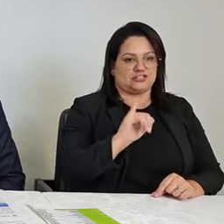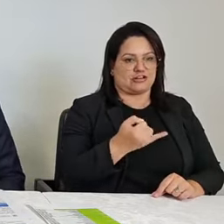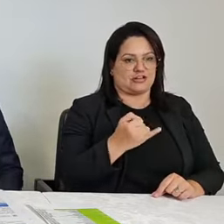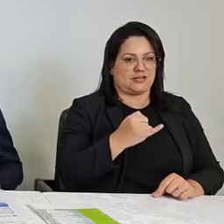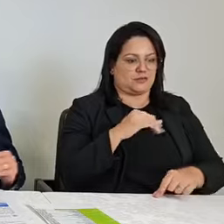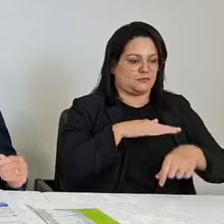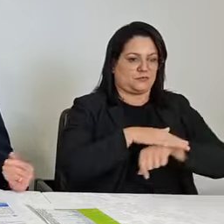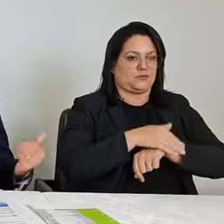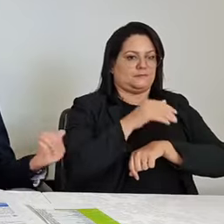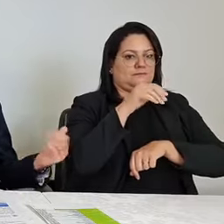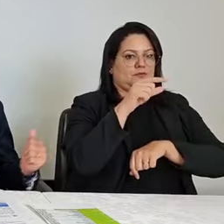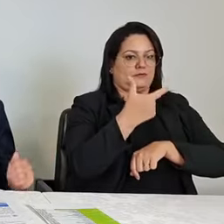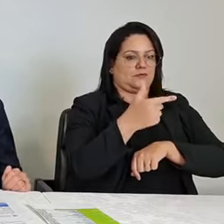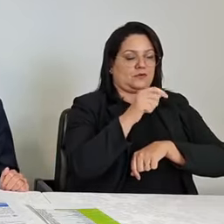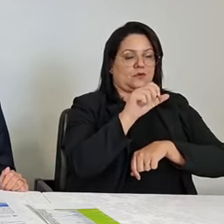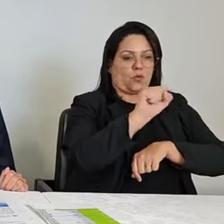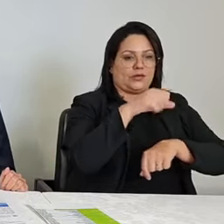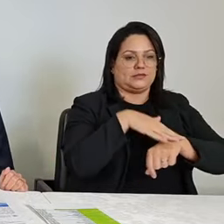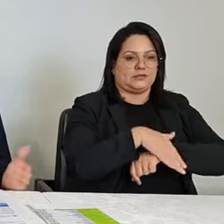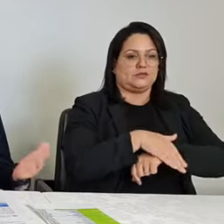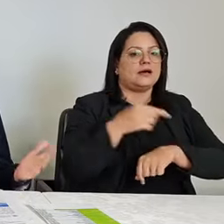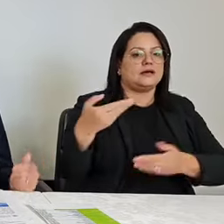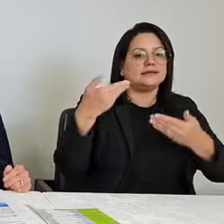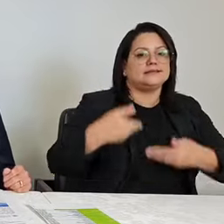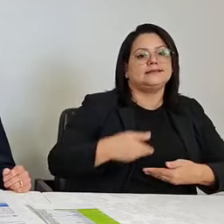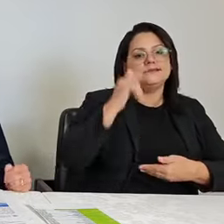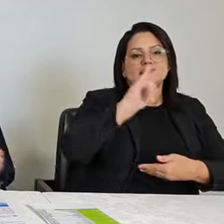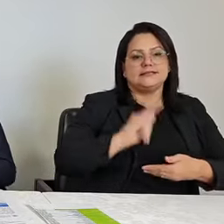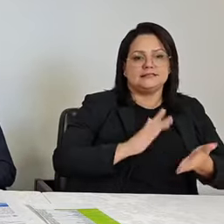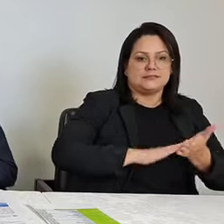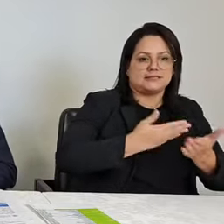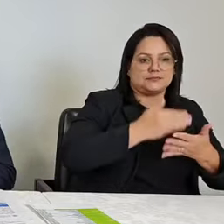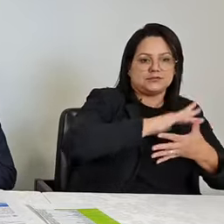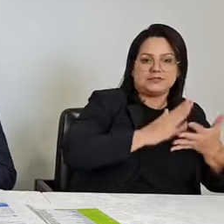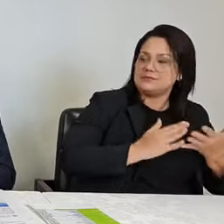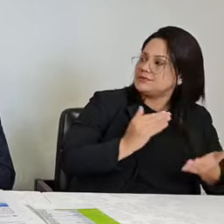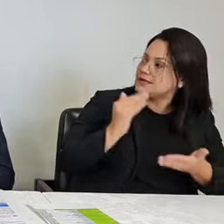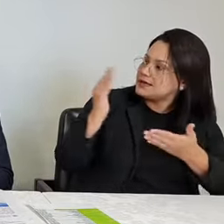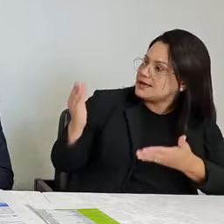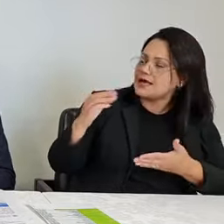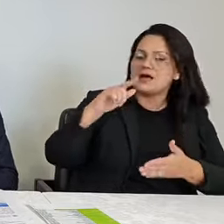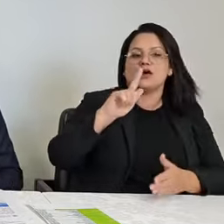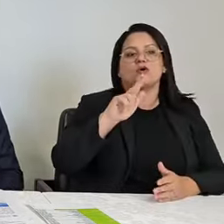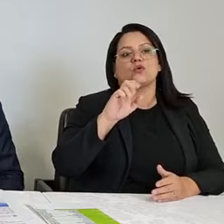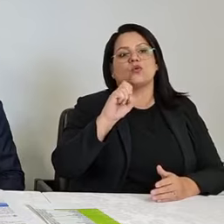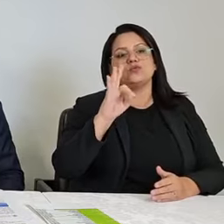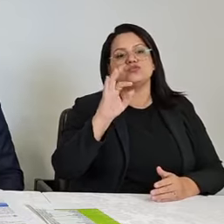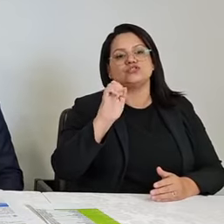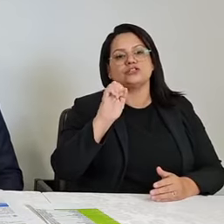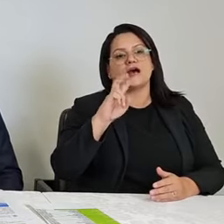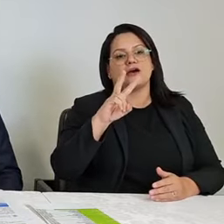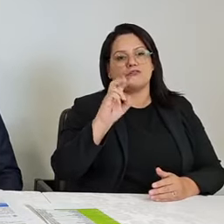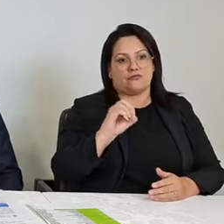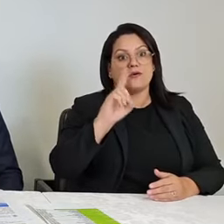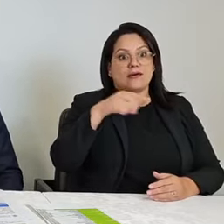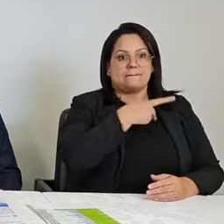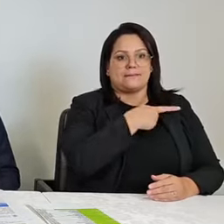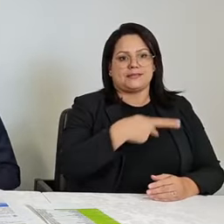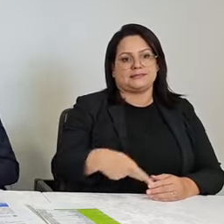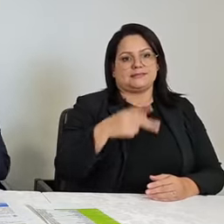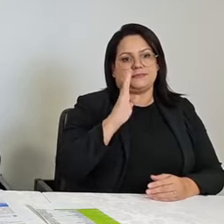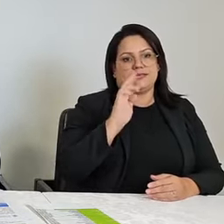horas. Aqui é a Elisângela, nossa intérprete de Libras, e à direita, o Gustavo Montesano, que é o nosso presidente do